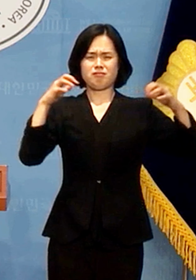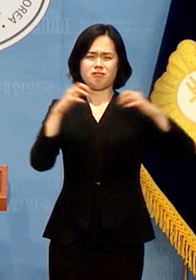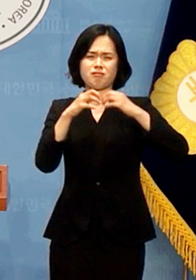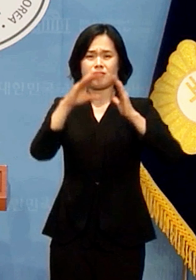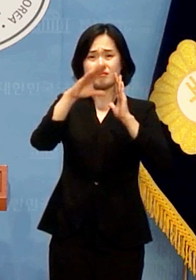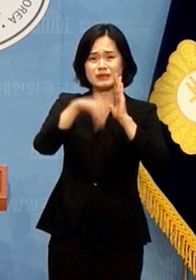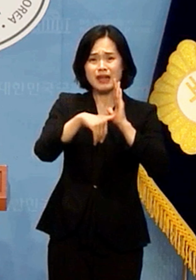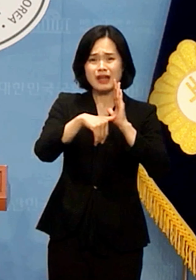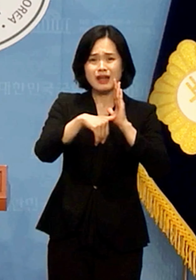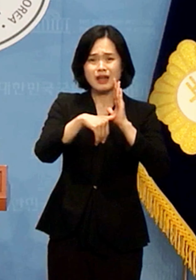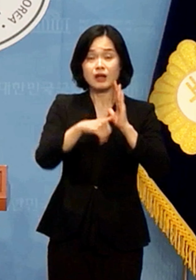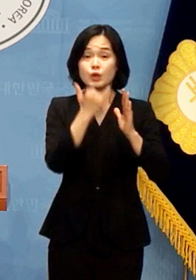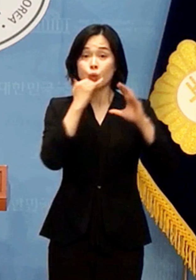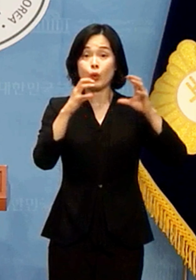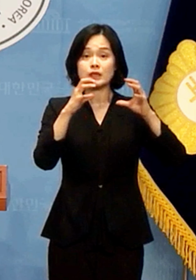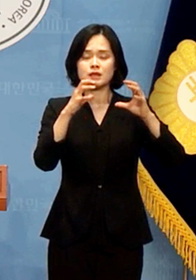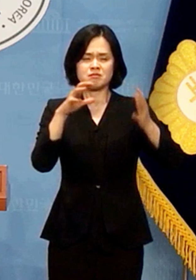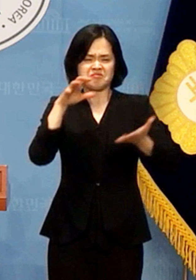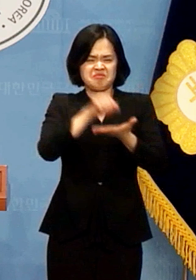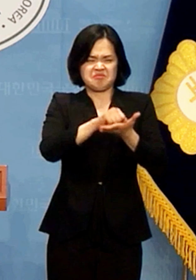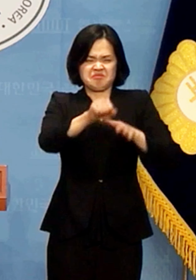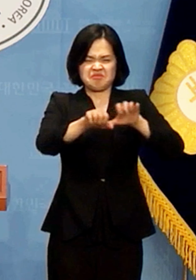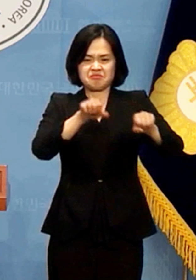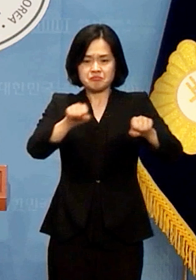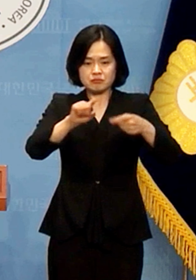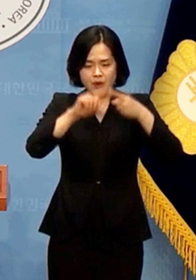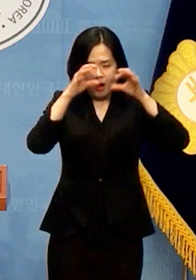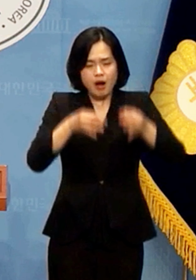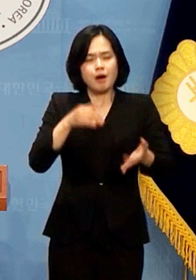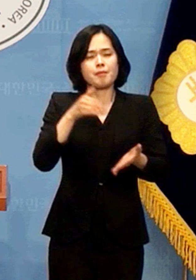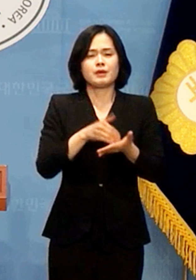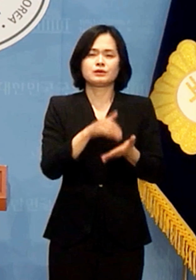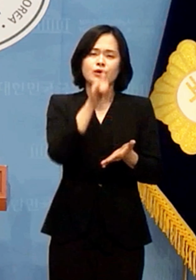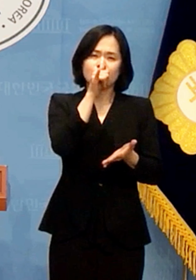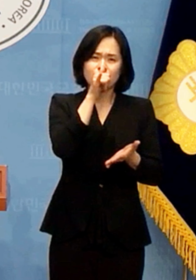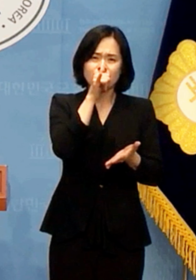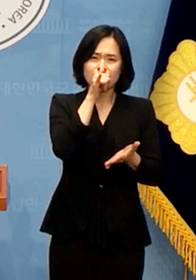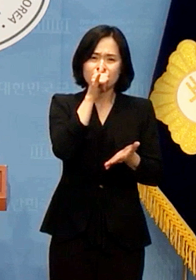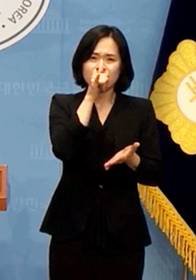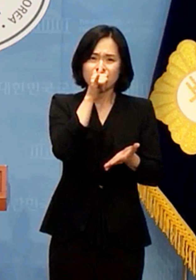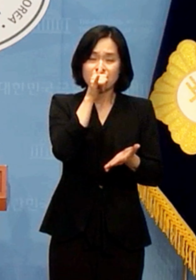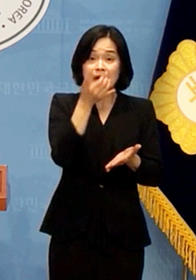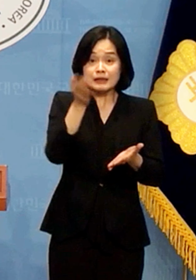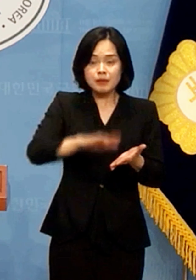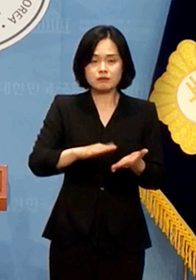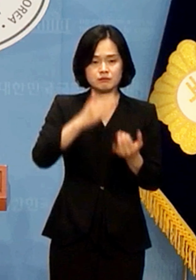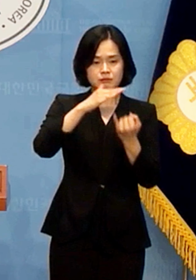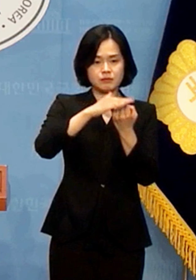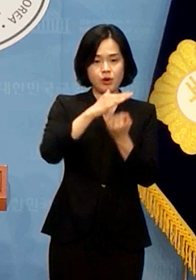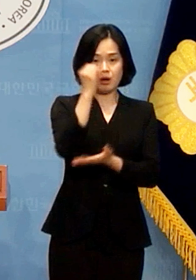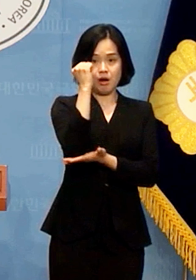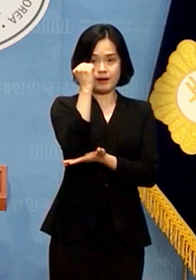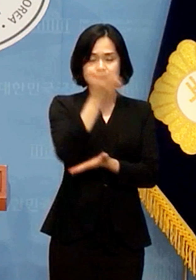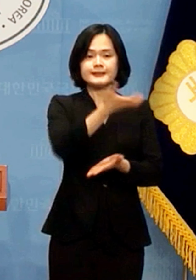반성이 철저한 독일에서 이런 발언이 나온 것은 일본 정부의 노력에 우리 정부의 방기가